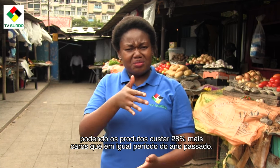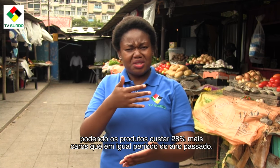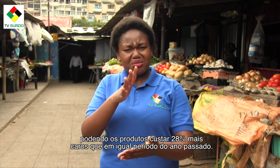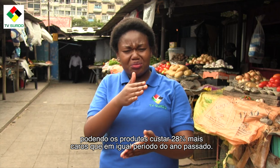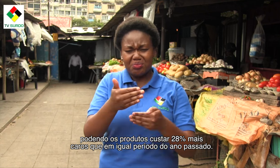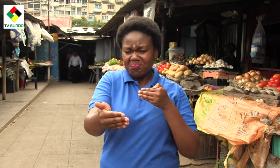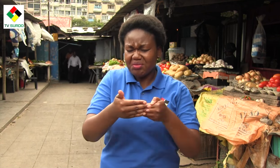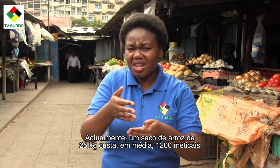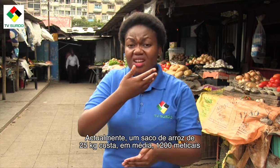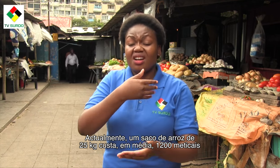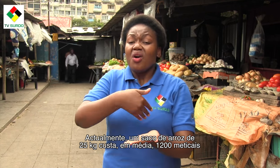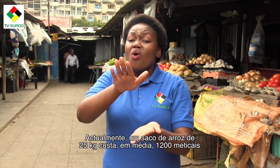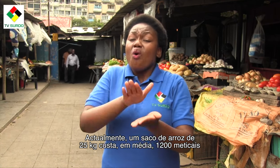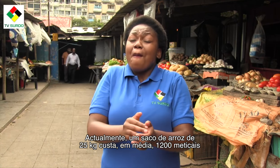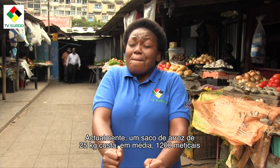passado.